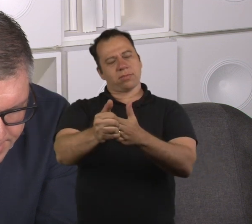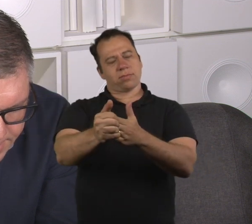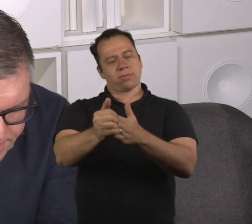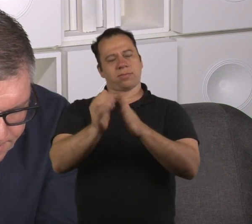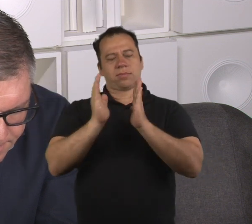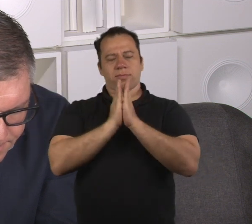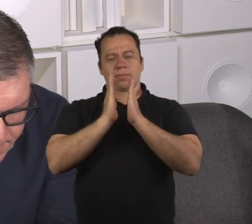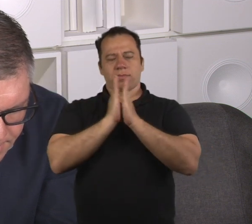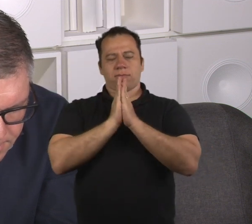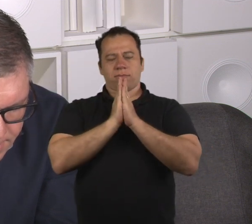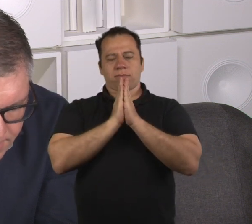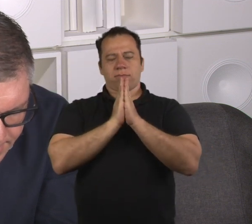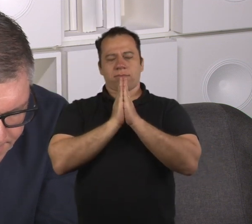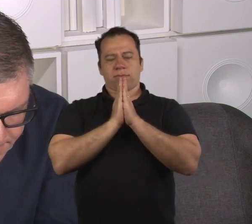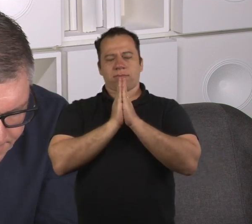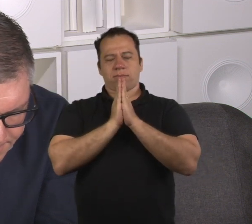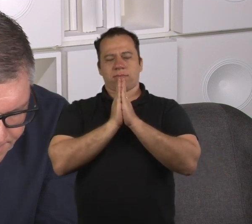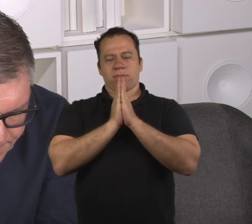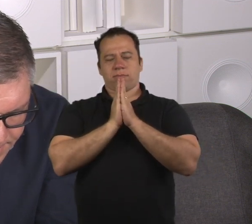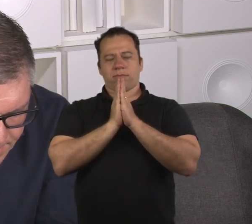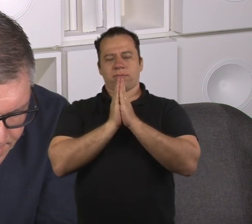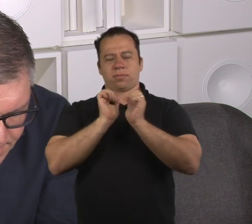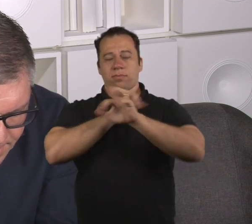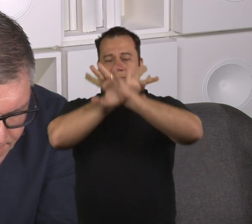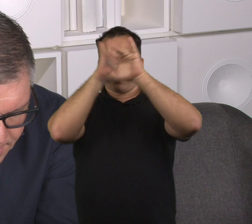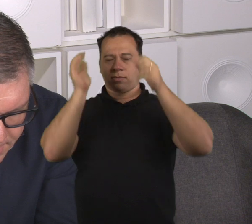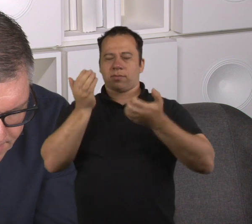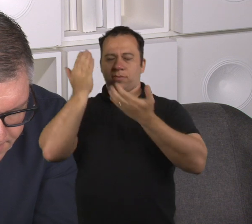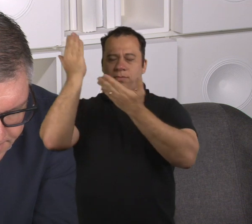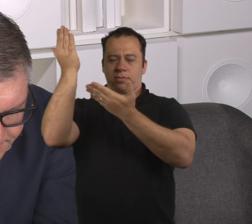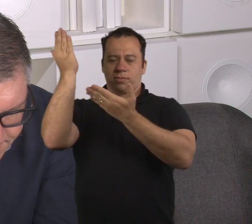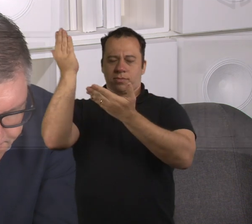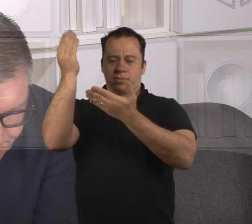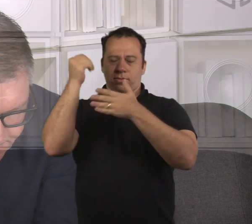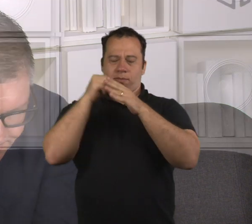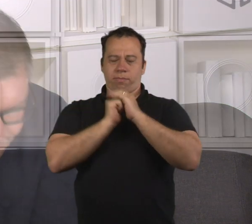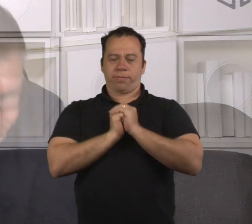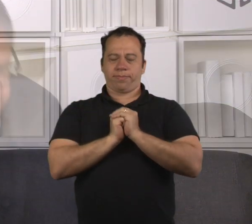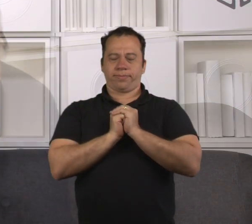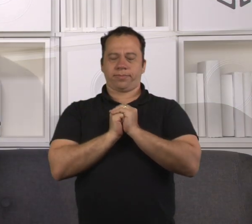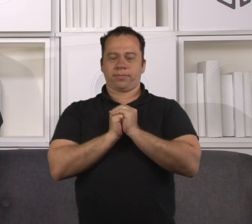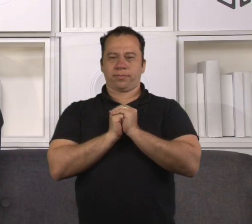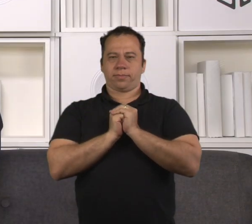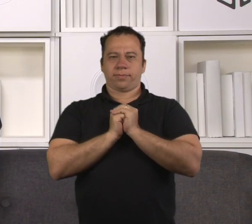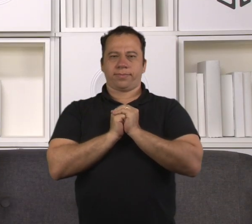Oramos assim para a Tua glória. Amém.